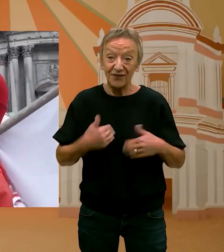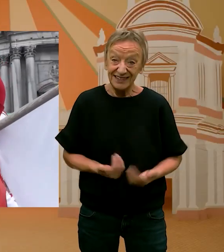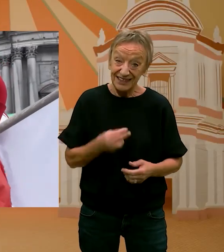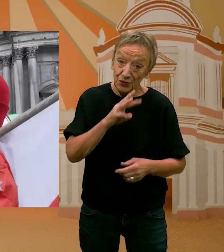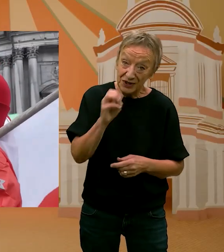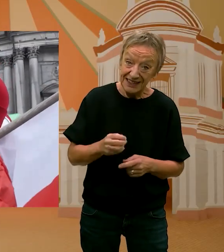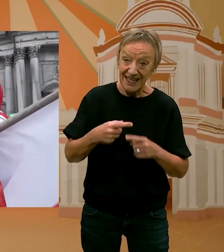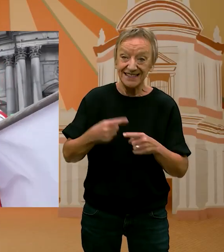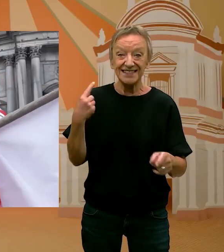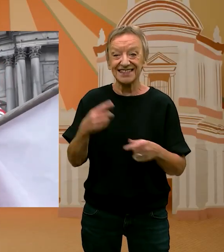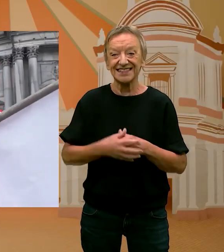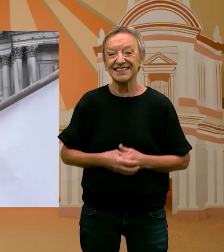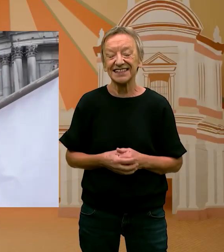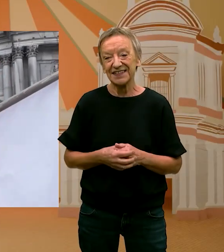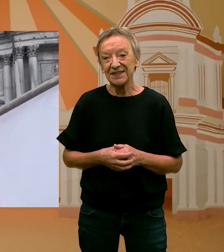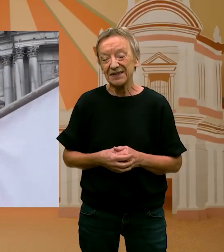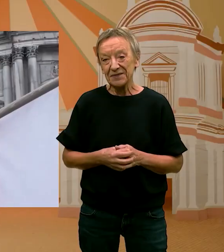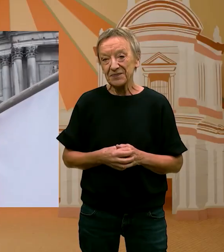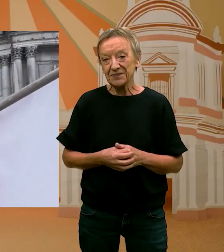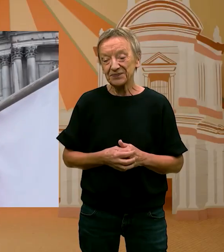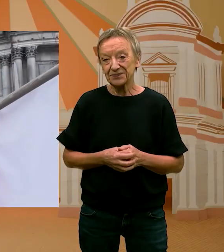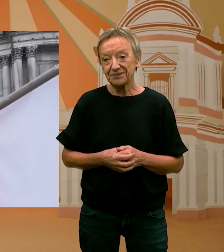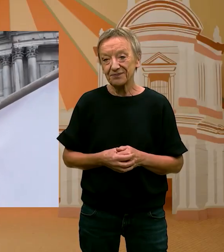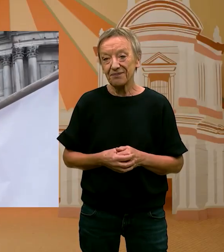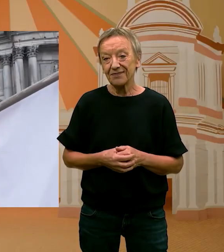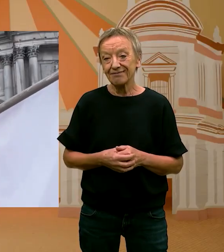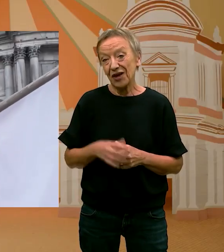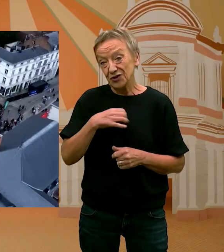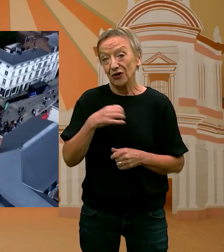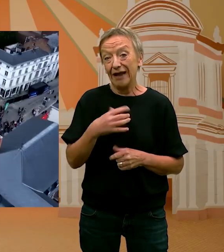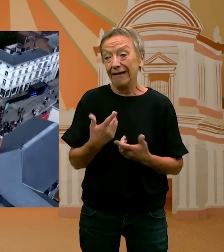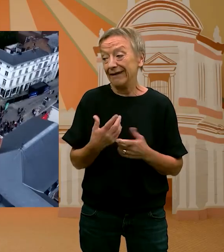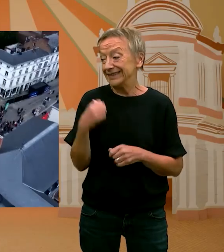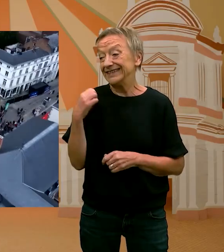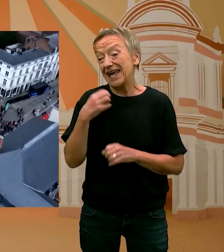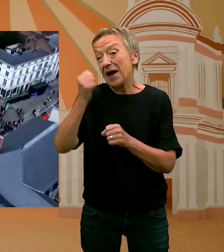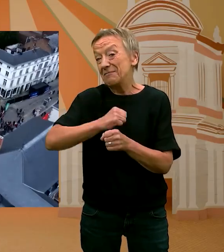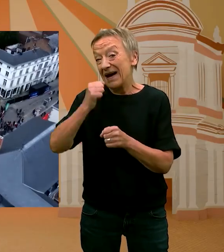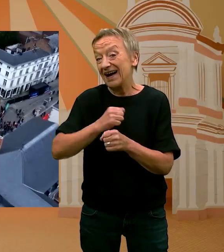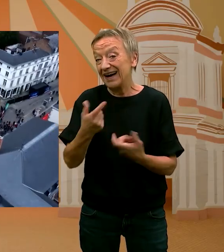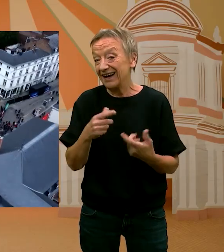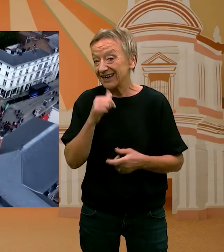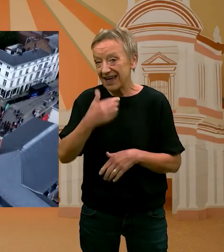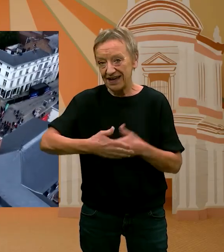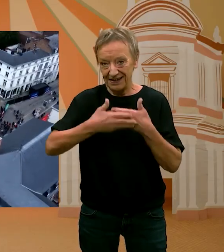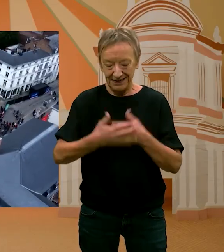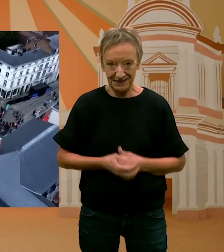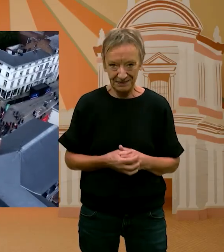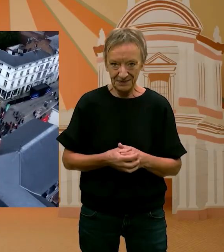sont rentrés tard, tout à fait. Donc la gueule de bois n'aide absolument pas. Et puis Alice, on reviendra aussi tantôt sur le combat